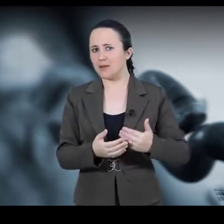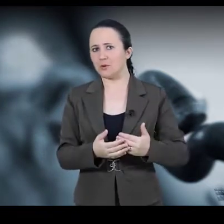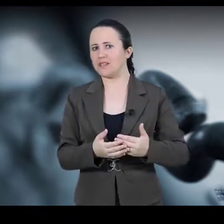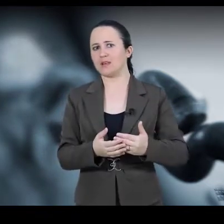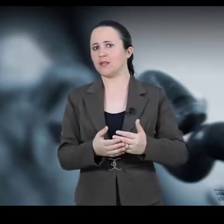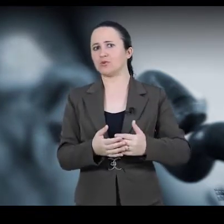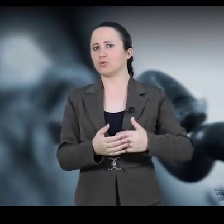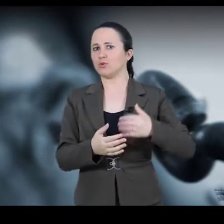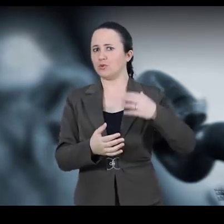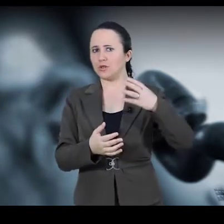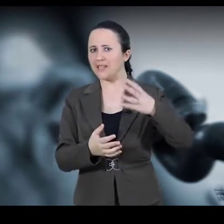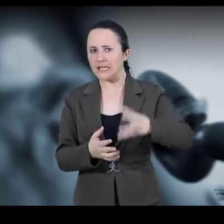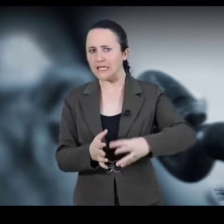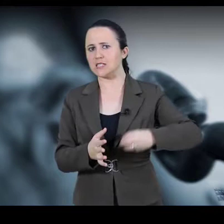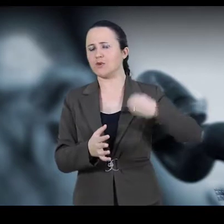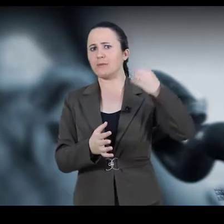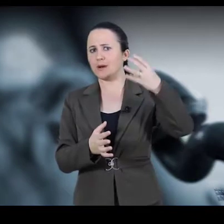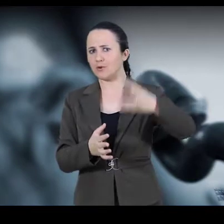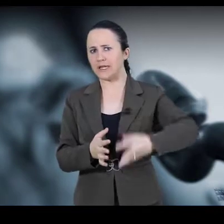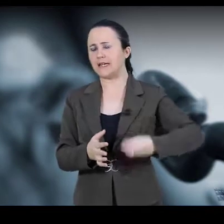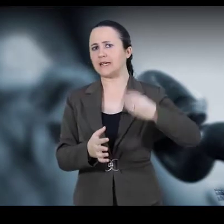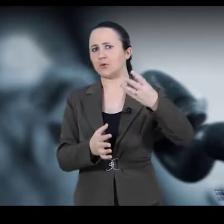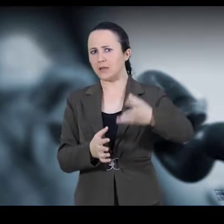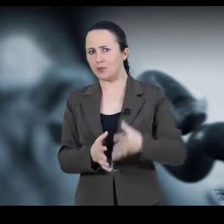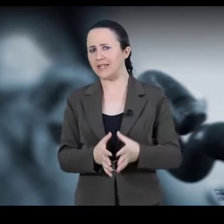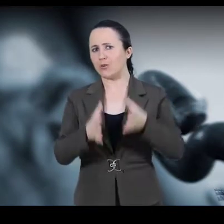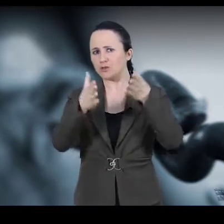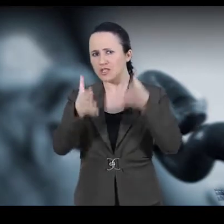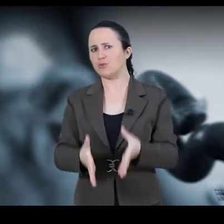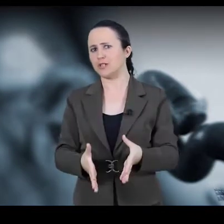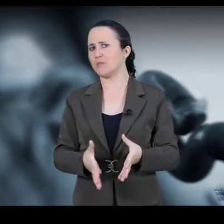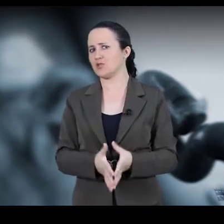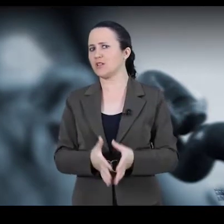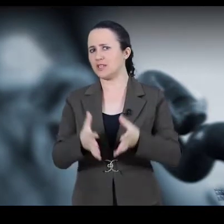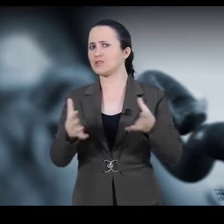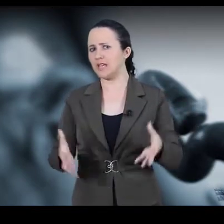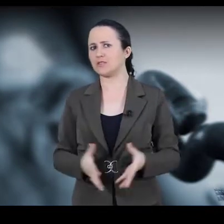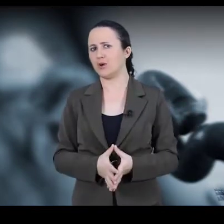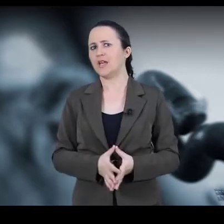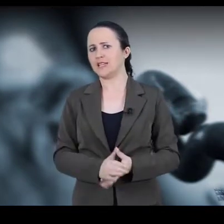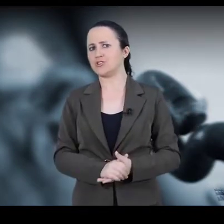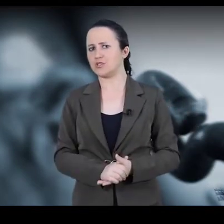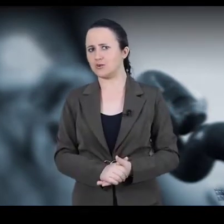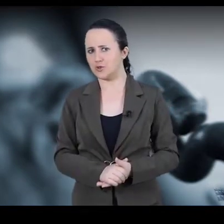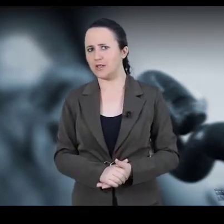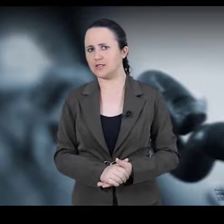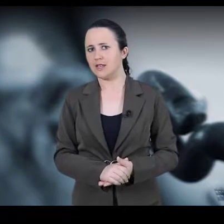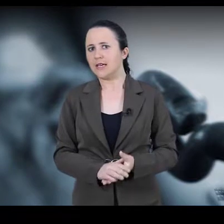exemplo, o pensamento do iluminismo, época moderna, contemporânea, quando o ser humano passou a ser o centro das discussões,